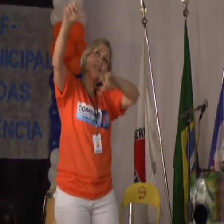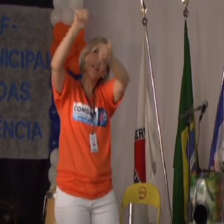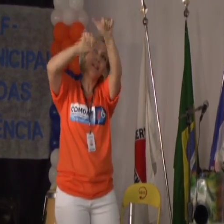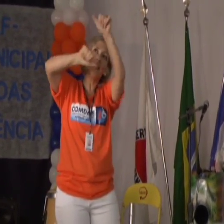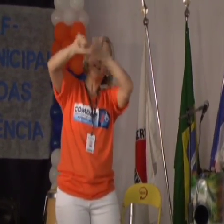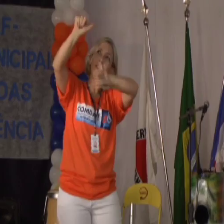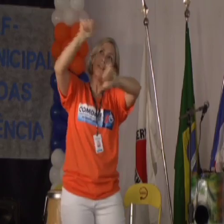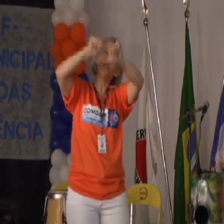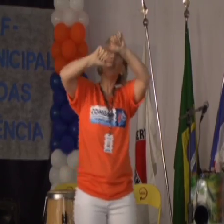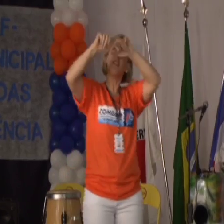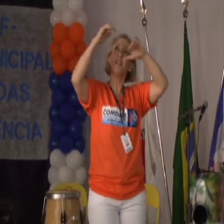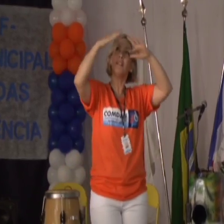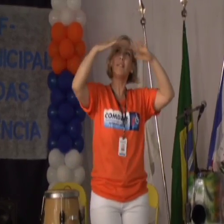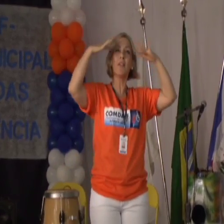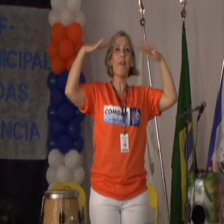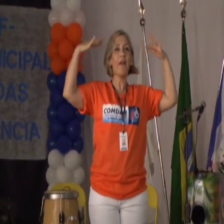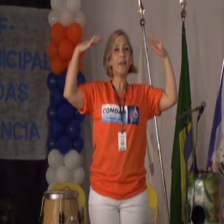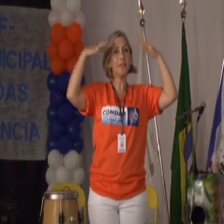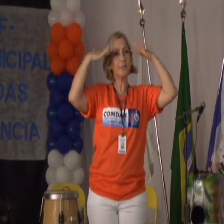te